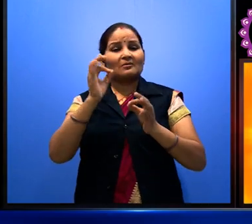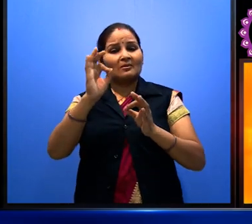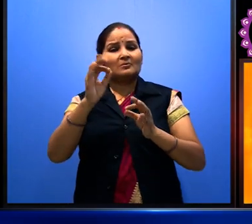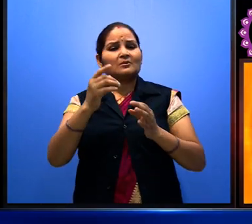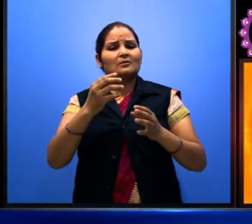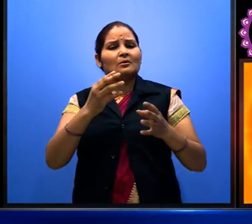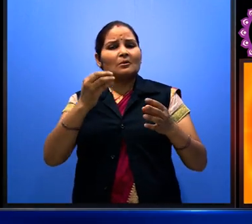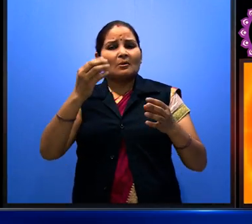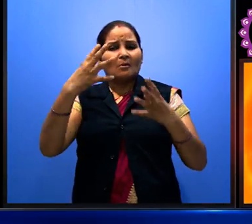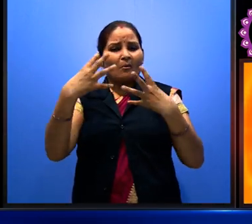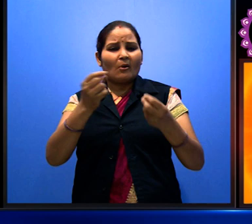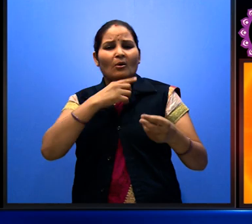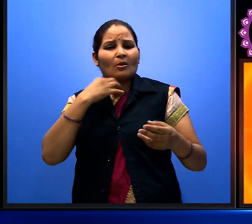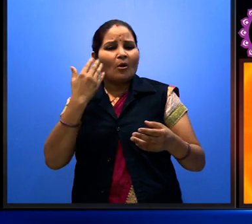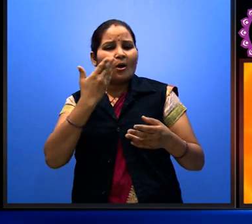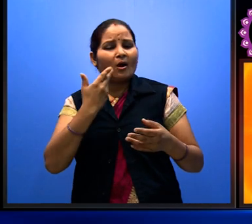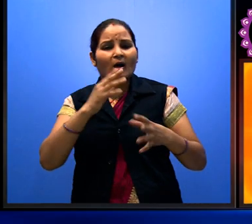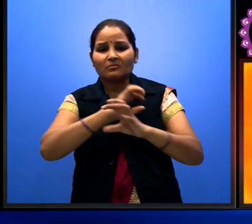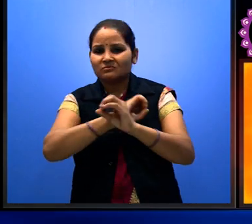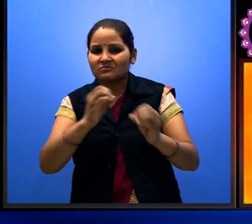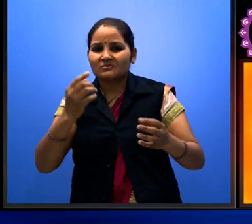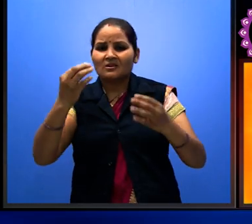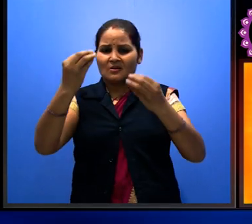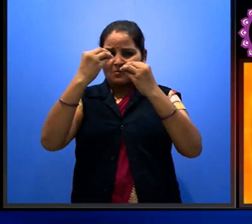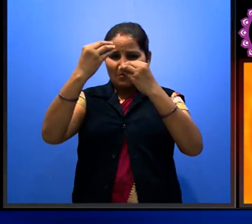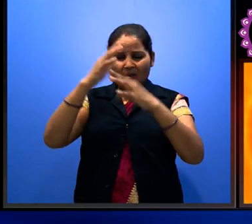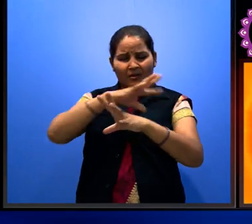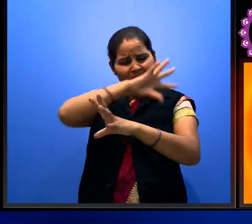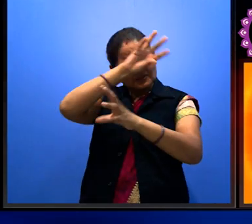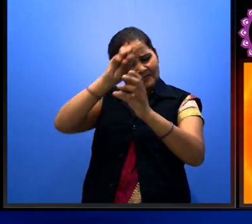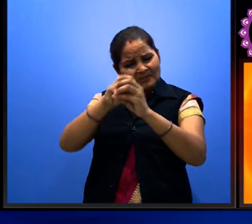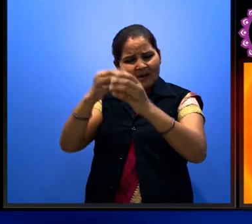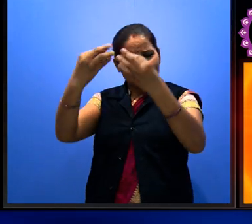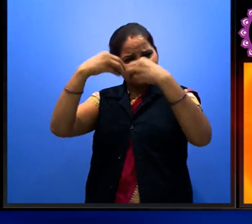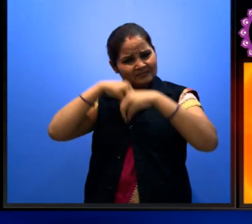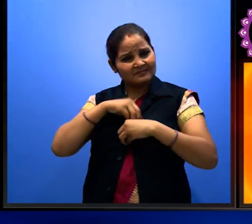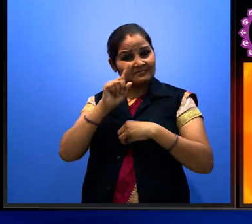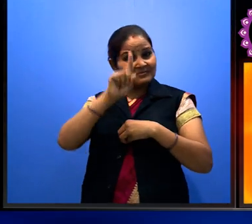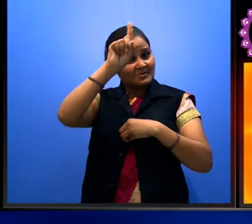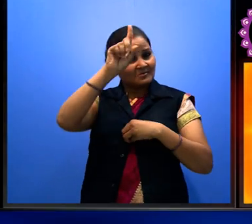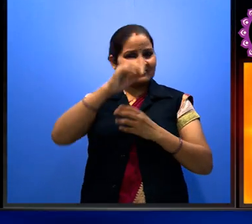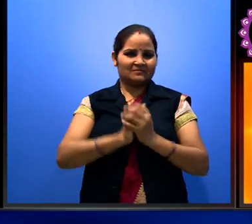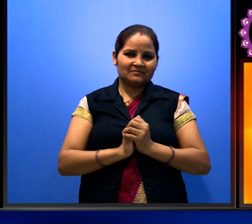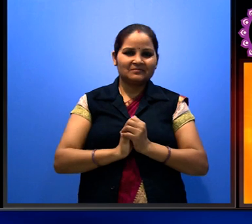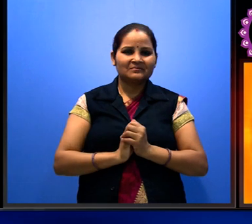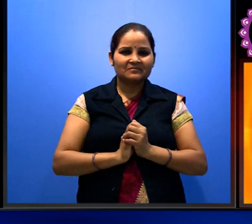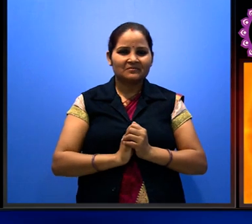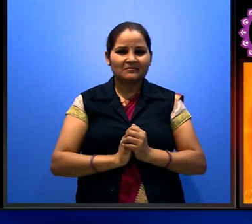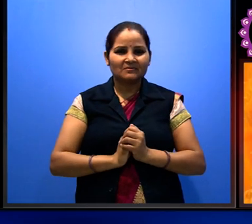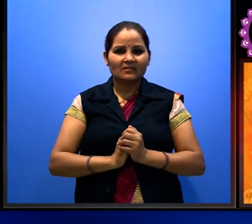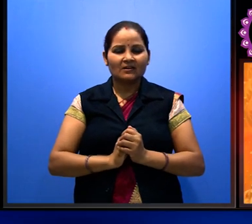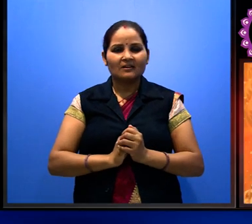निष्कामी है, निस्वार्थी है, दुख हरता सुख करता है। हमें सबको भूलकर